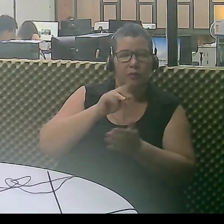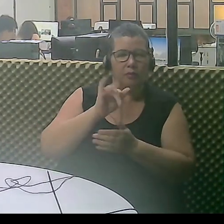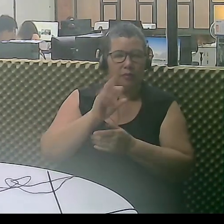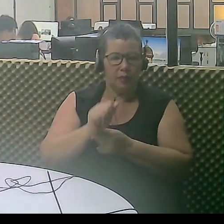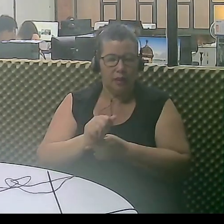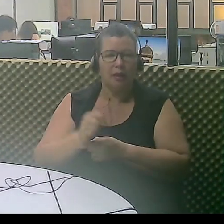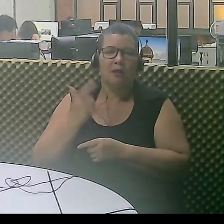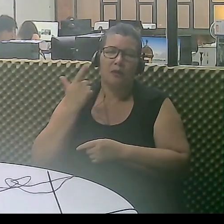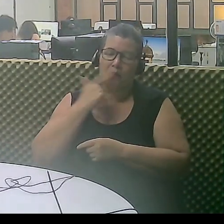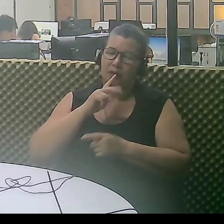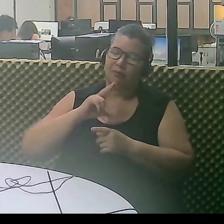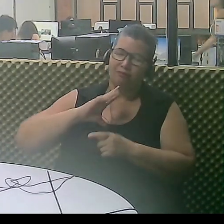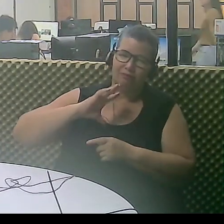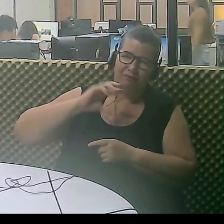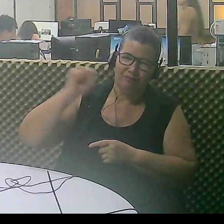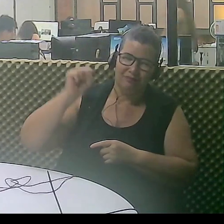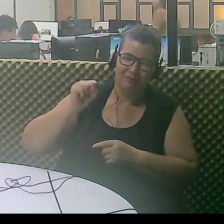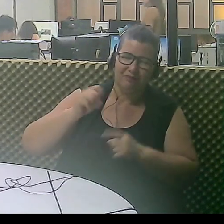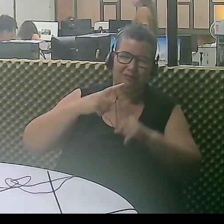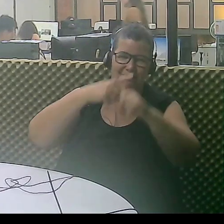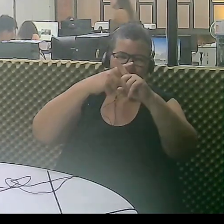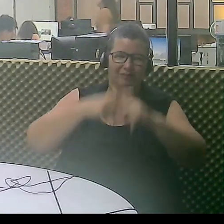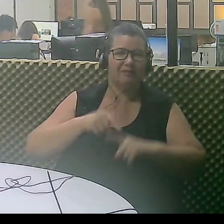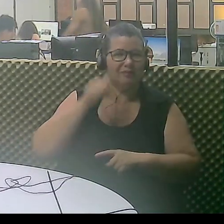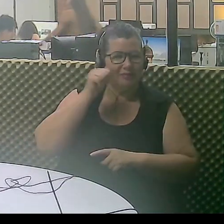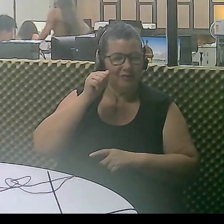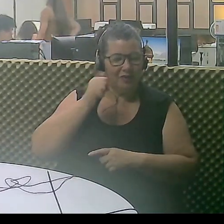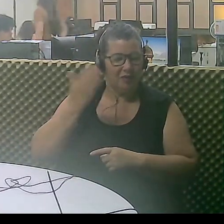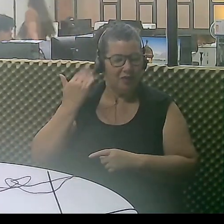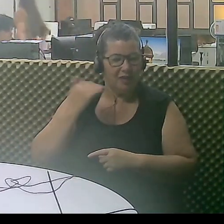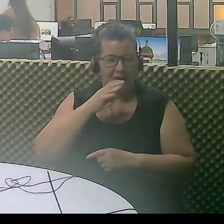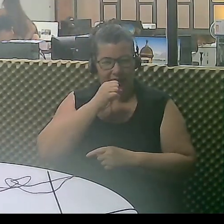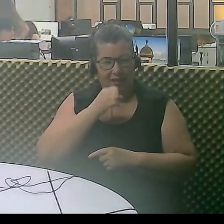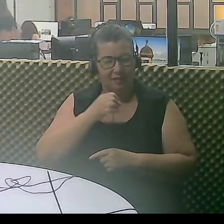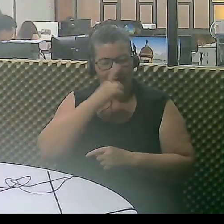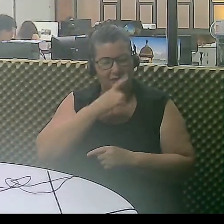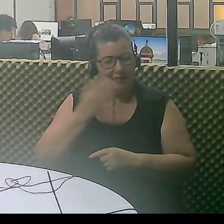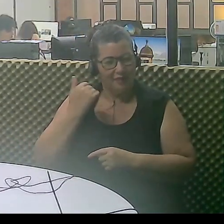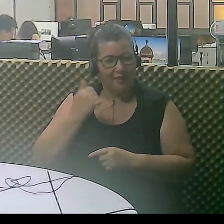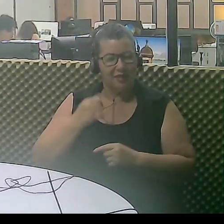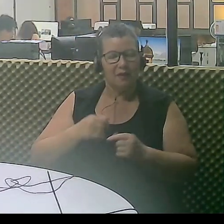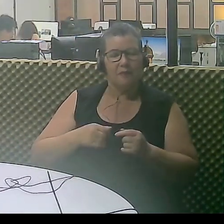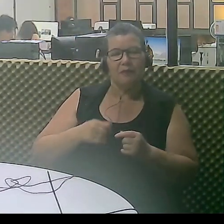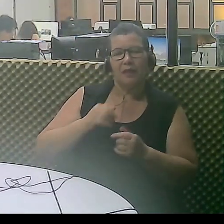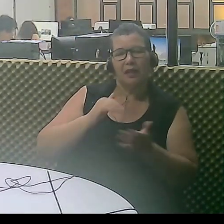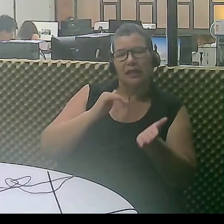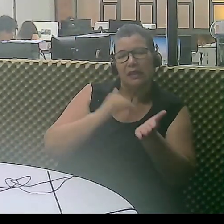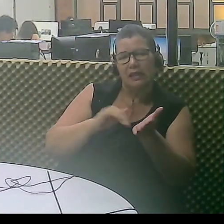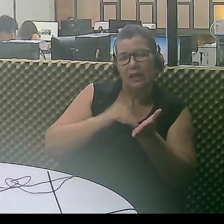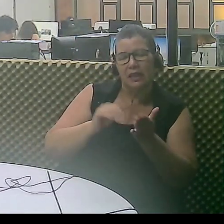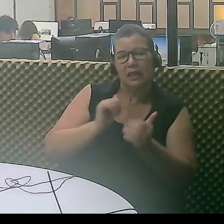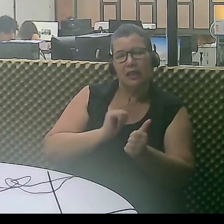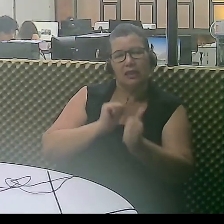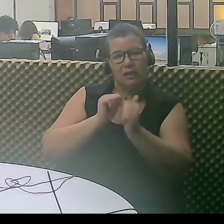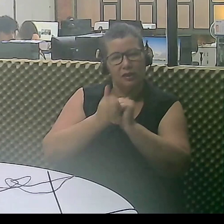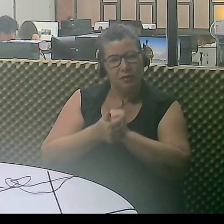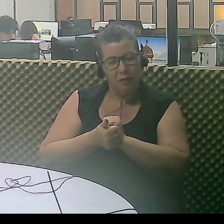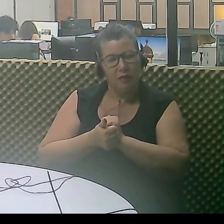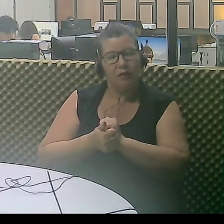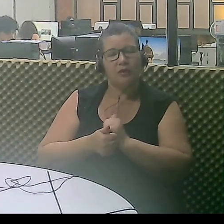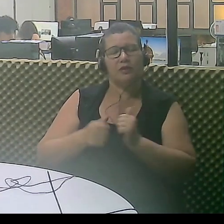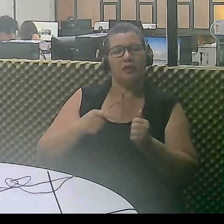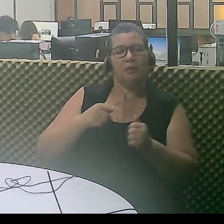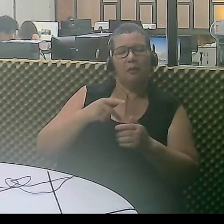Feminino. A classificação veio neste último fim de semana, após a Futel Praia Clube empatar com a Associação Esportiva